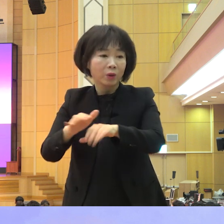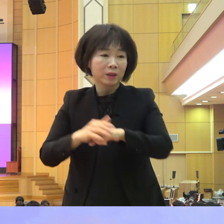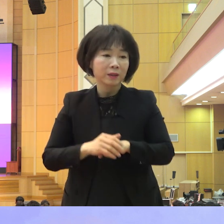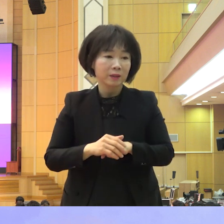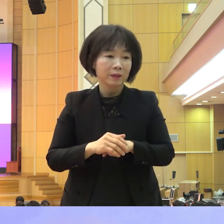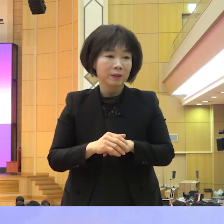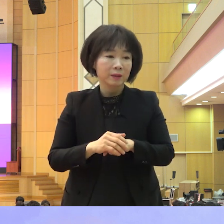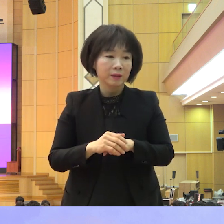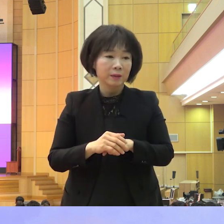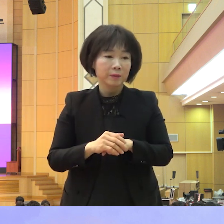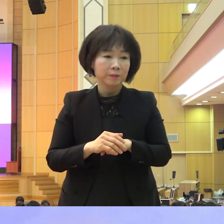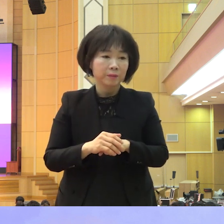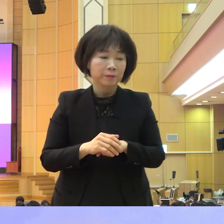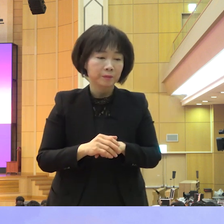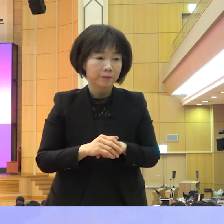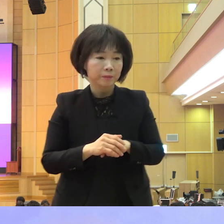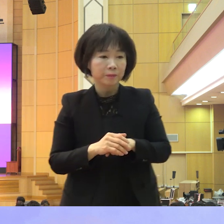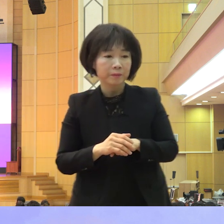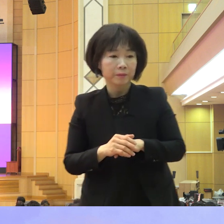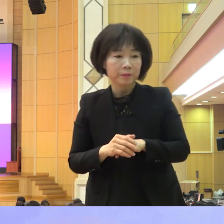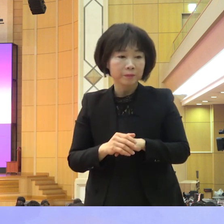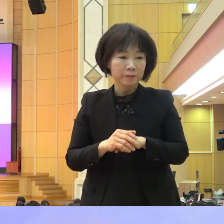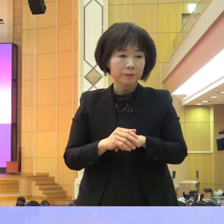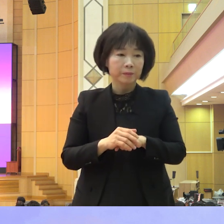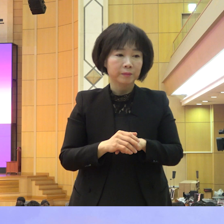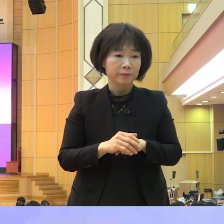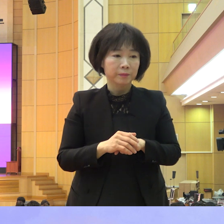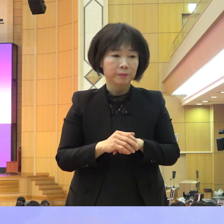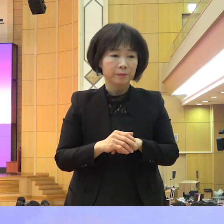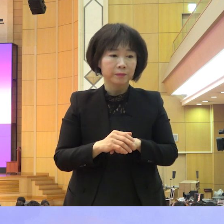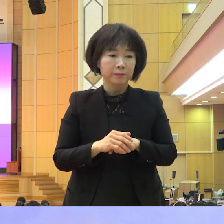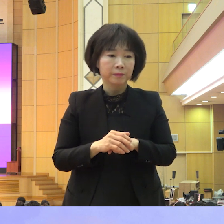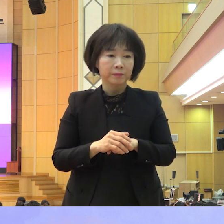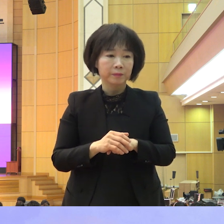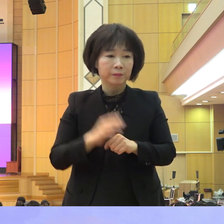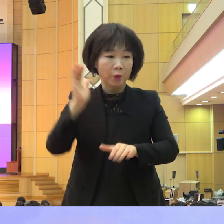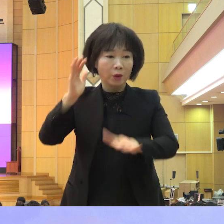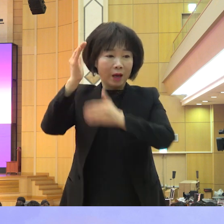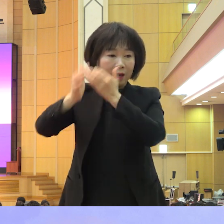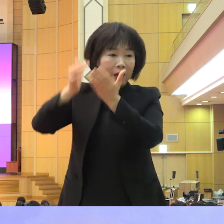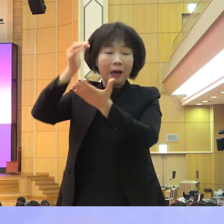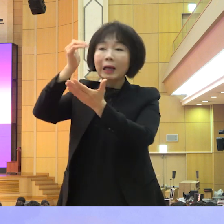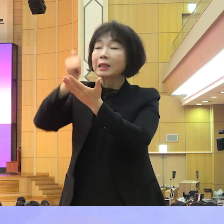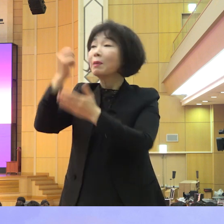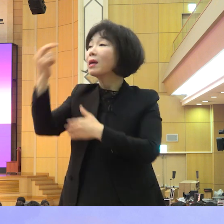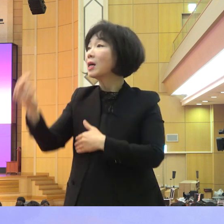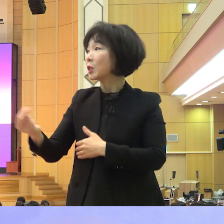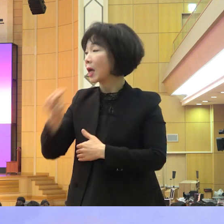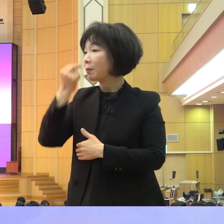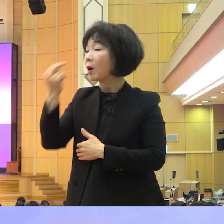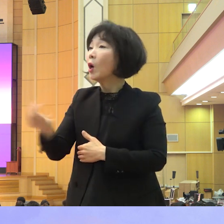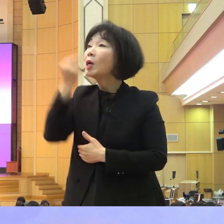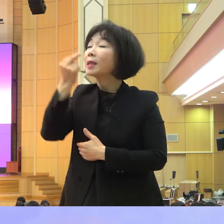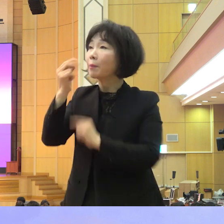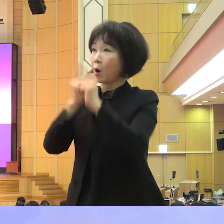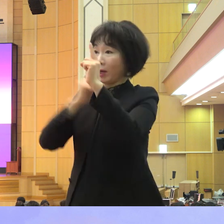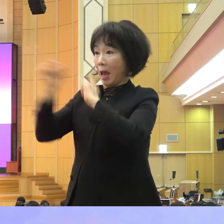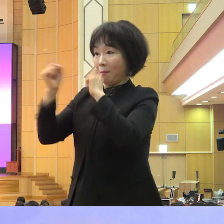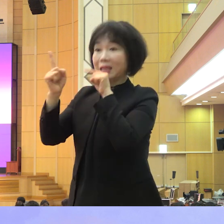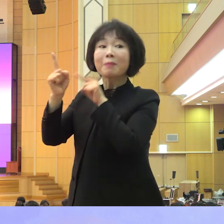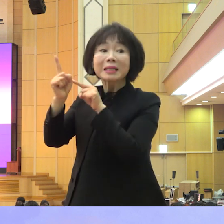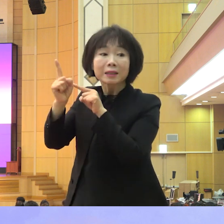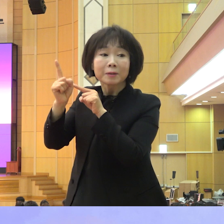영상 예배와 초급, 중급 교육이 있습니다. 하나님 말씀 보시겠습니다. 오늘 우리에게 주시는 하나님의